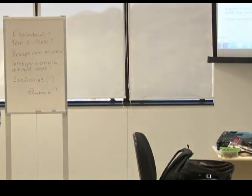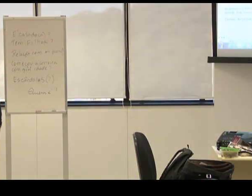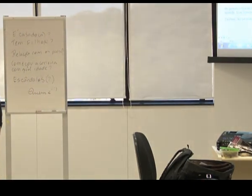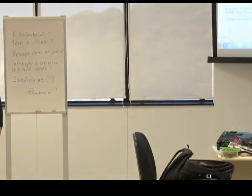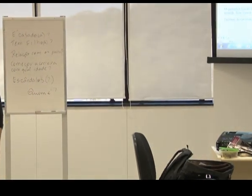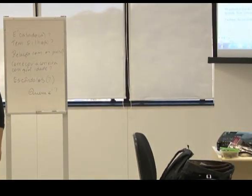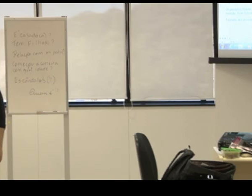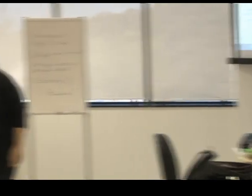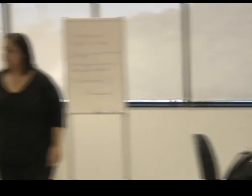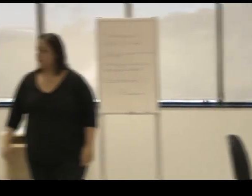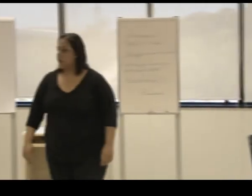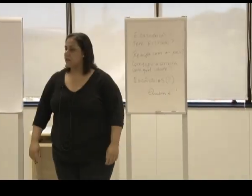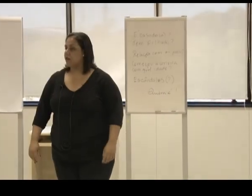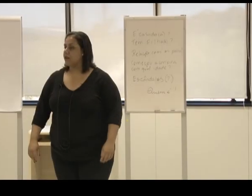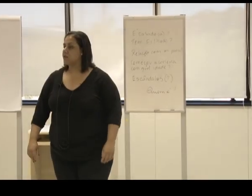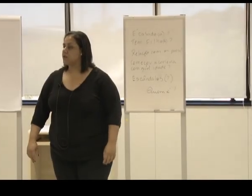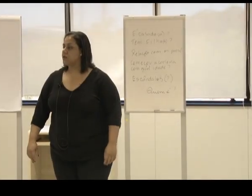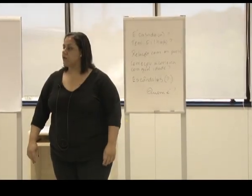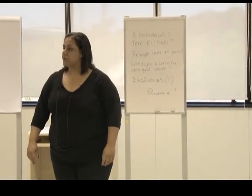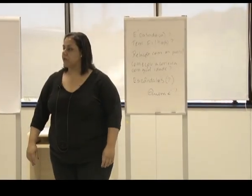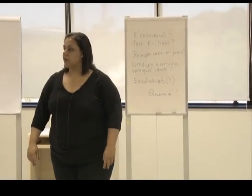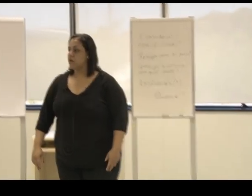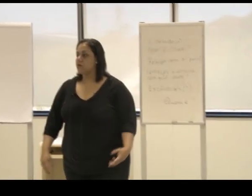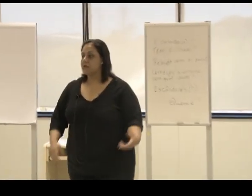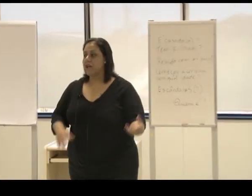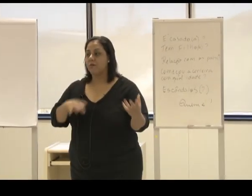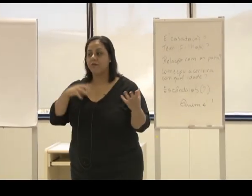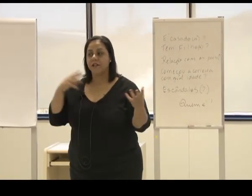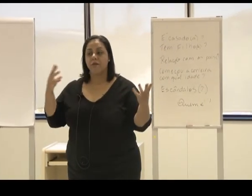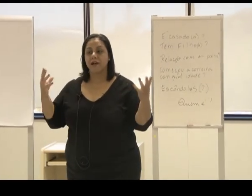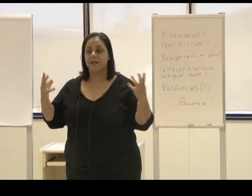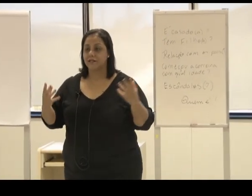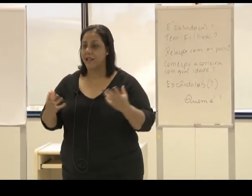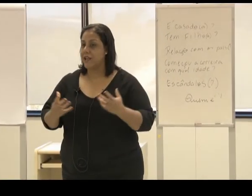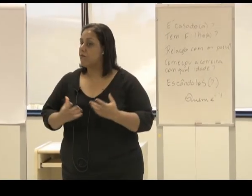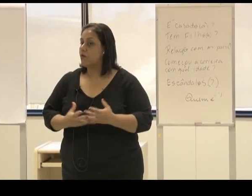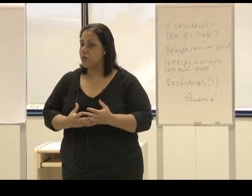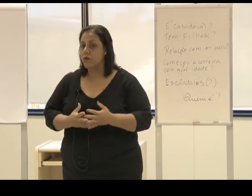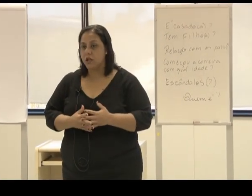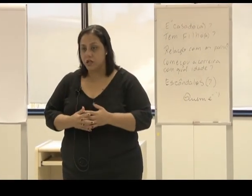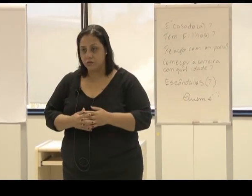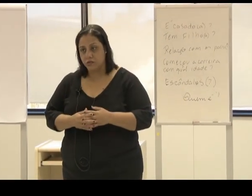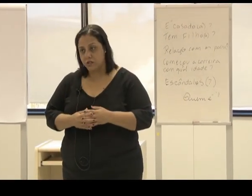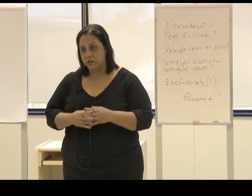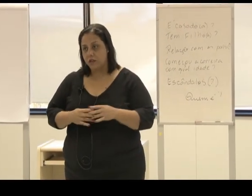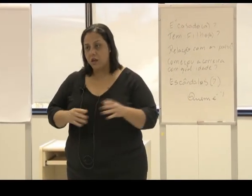Certo? Ok? Então é isso que a gente vai fazer. O cérebro vai dar uma canseira muito grande em vocês.